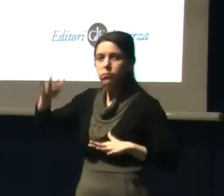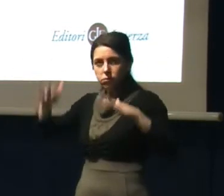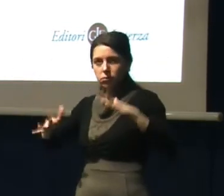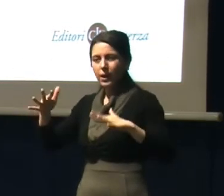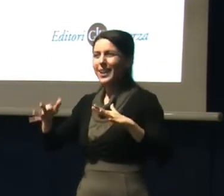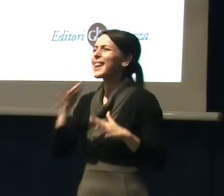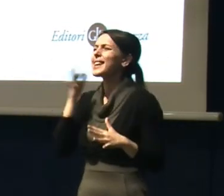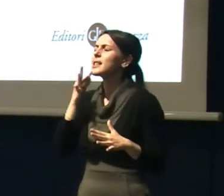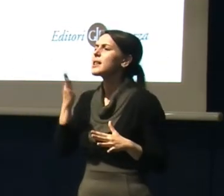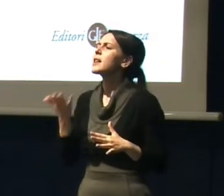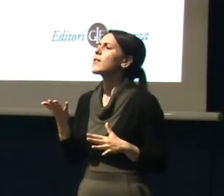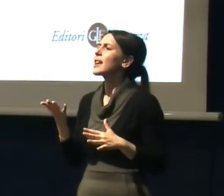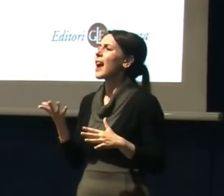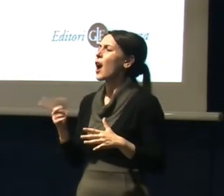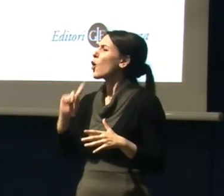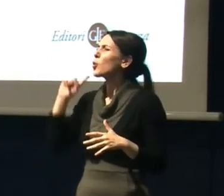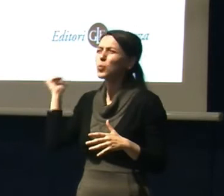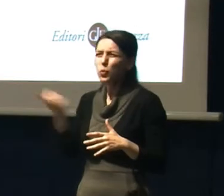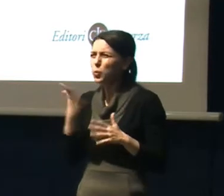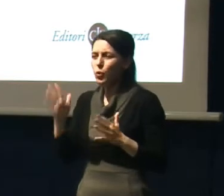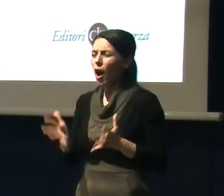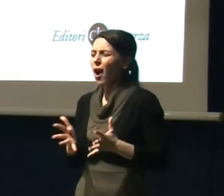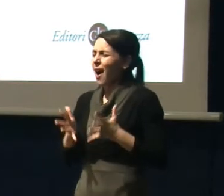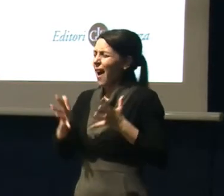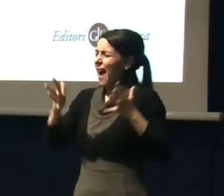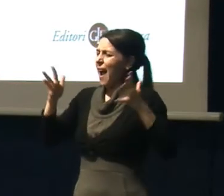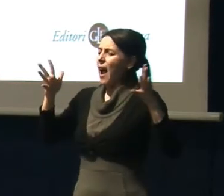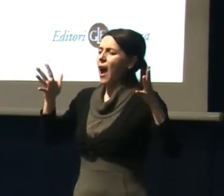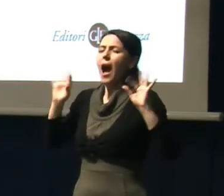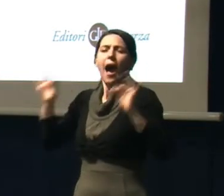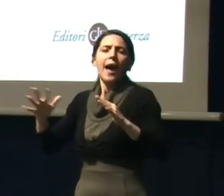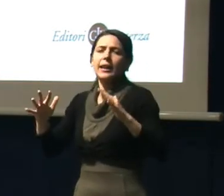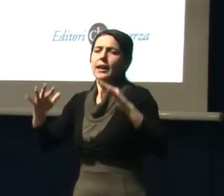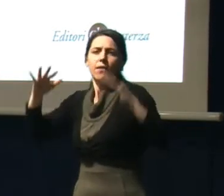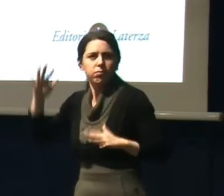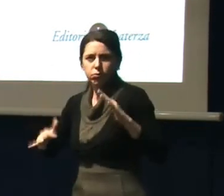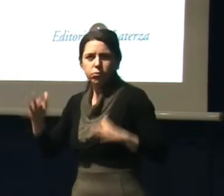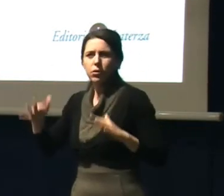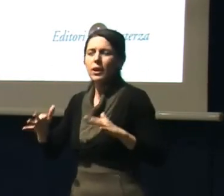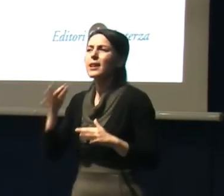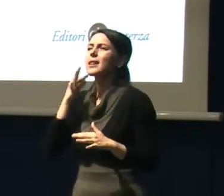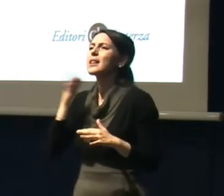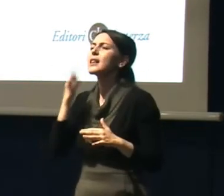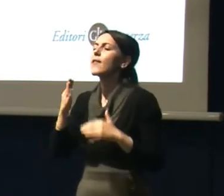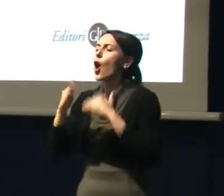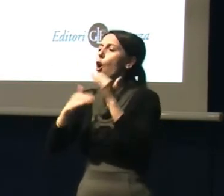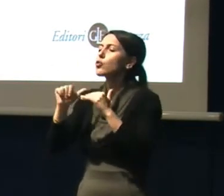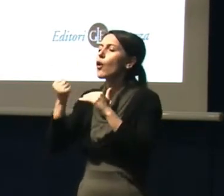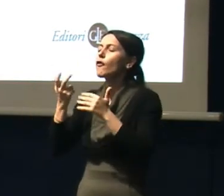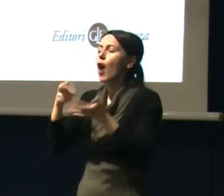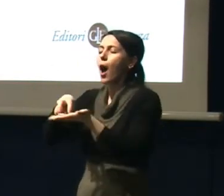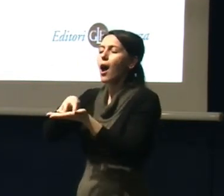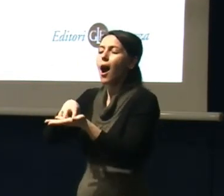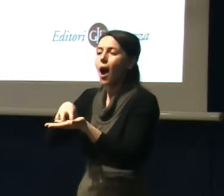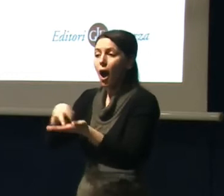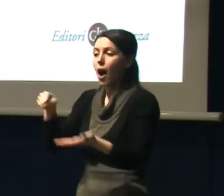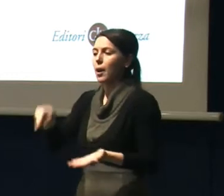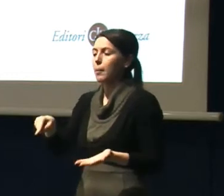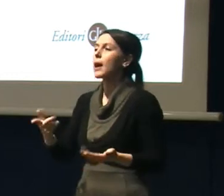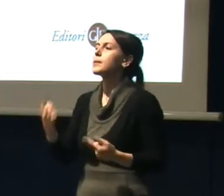raggiunge una certa soglia dimensionale deve fare i conti con la fragilità della sua costruzione che in questo caso è